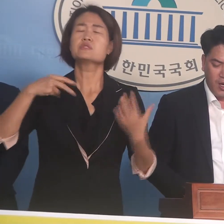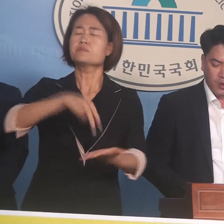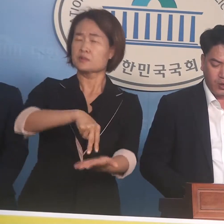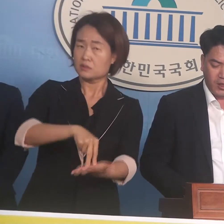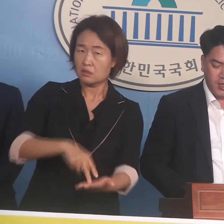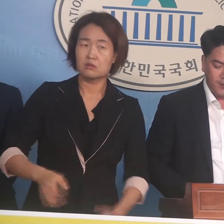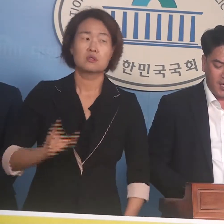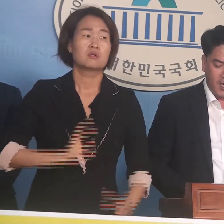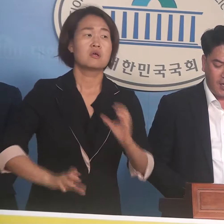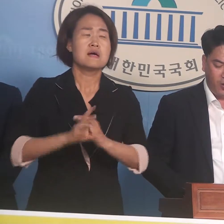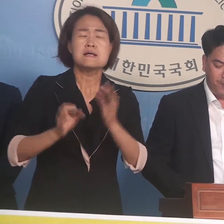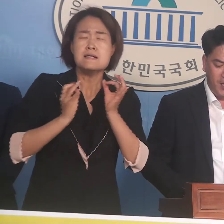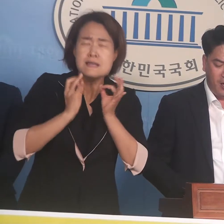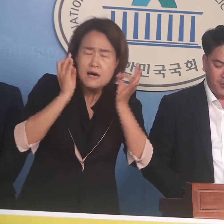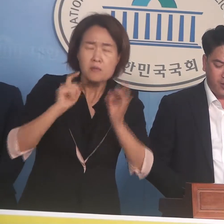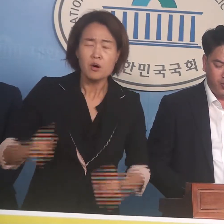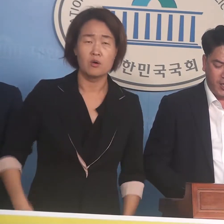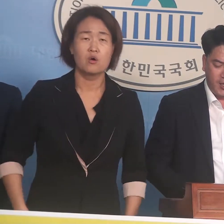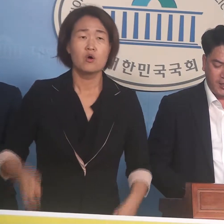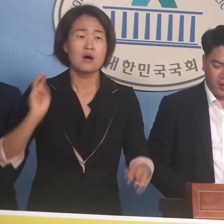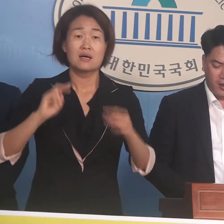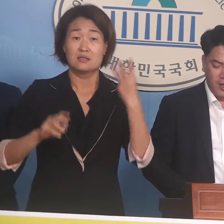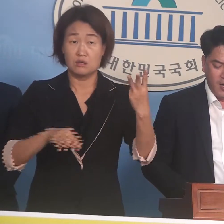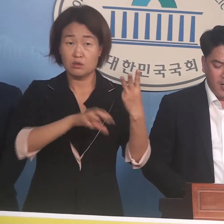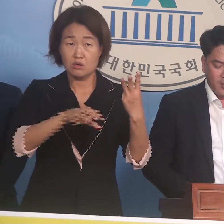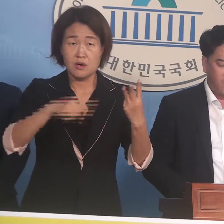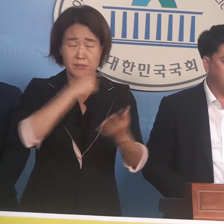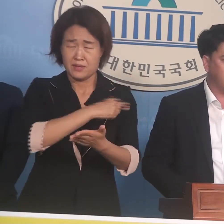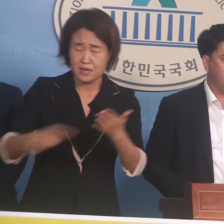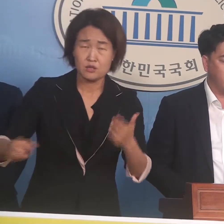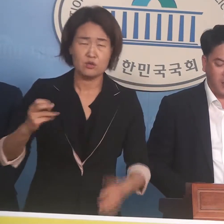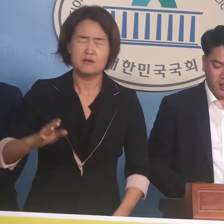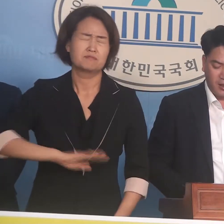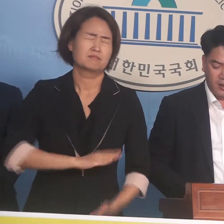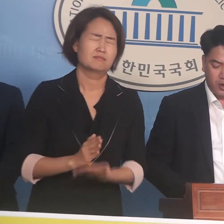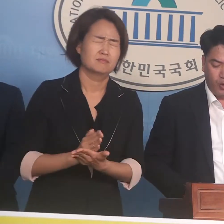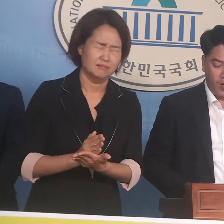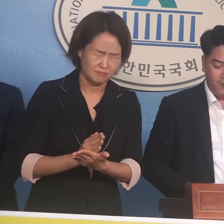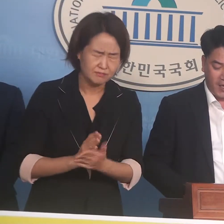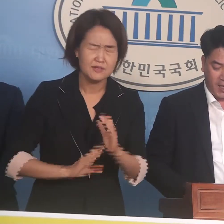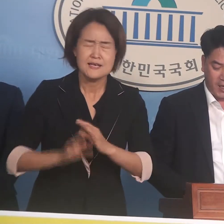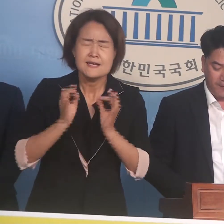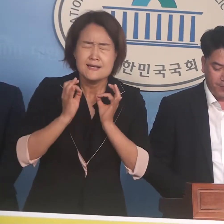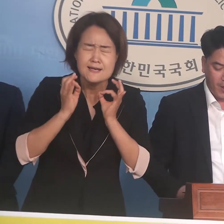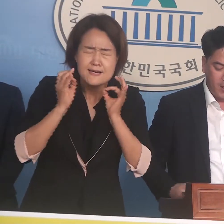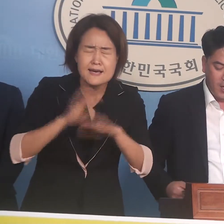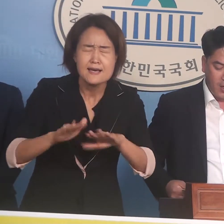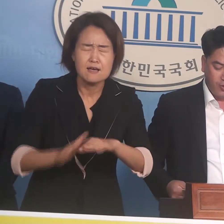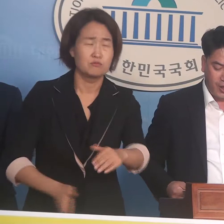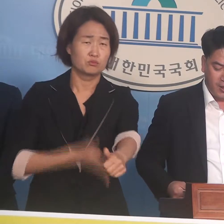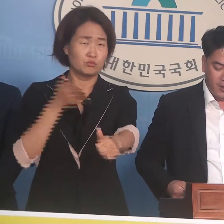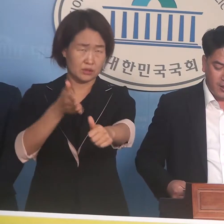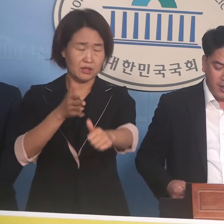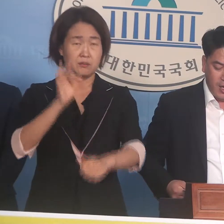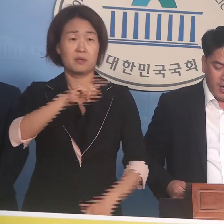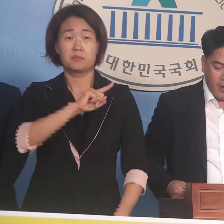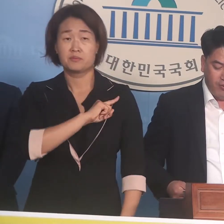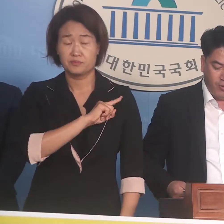적극적으로 조선 3사의 하도급 피해업체 구제에 대해서 적극적으로 나설 것을 촉구하는 바이다.